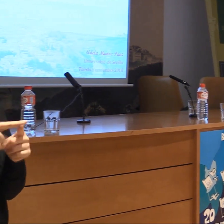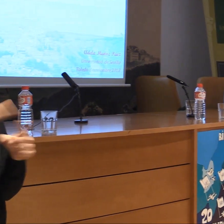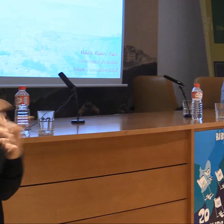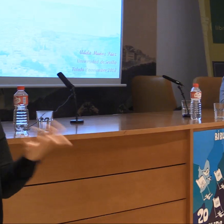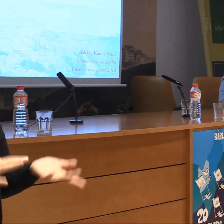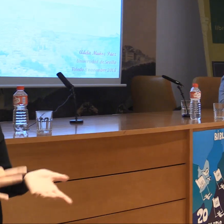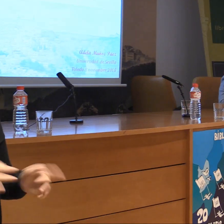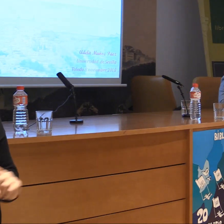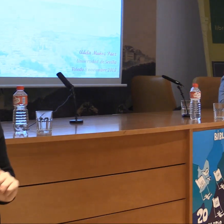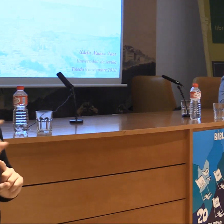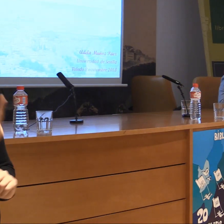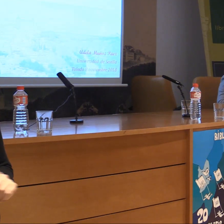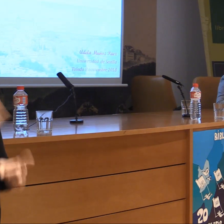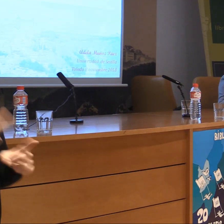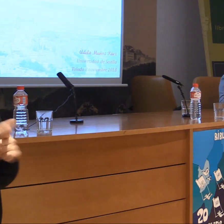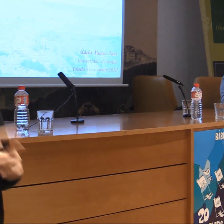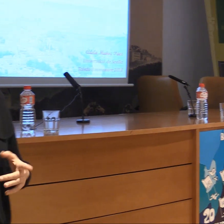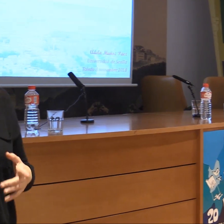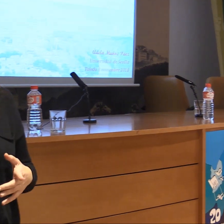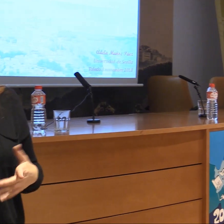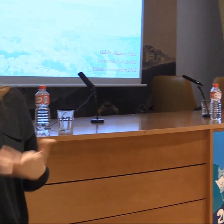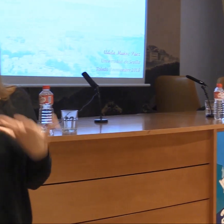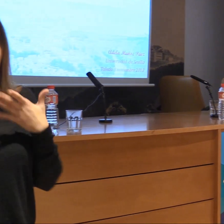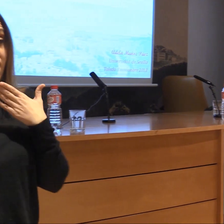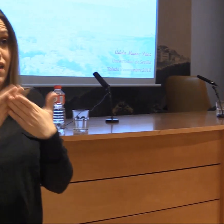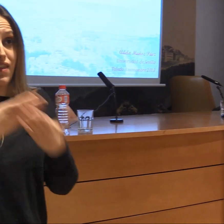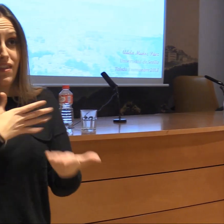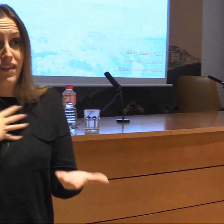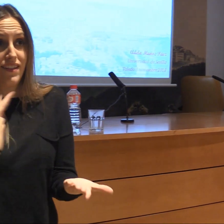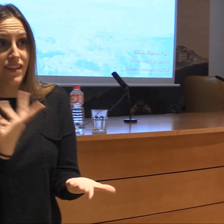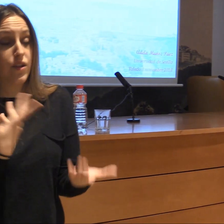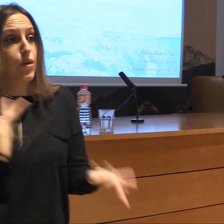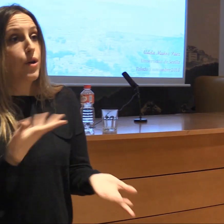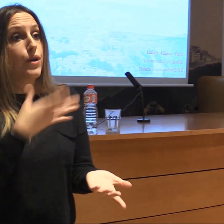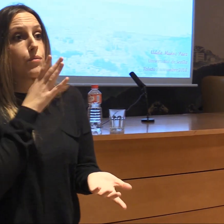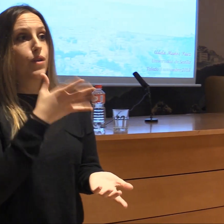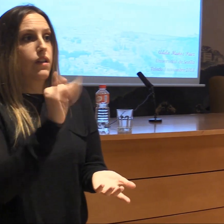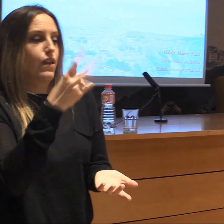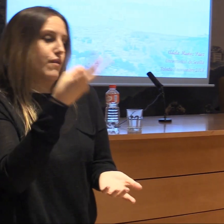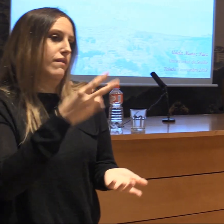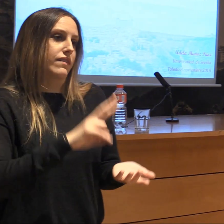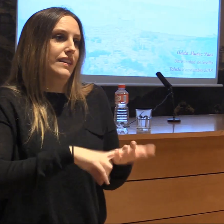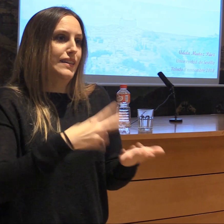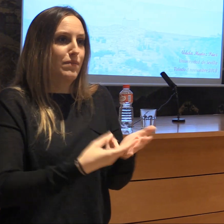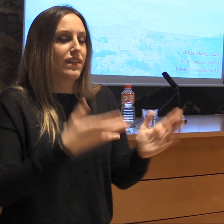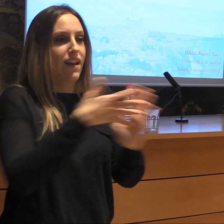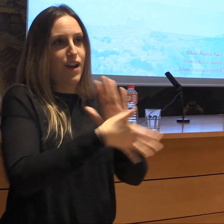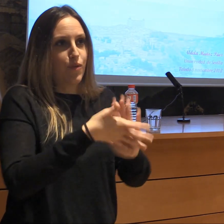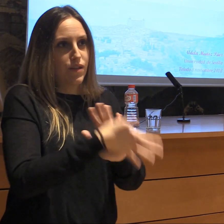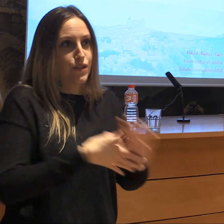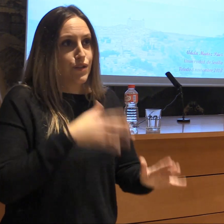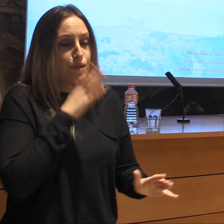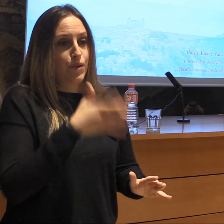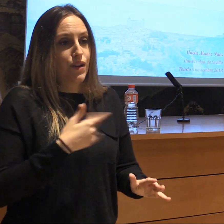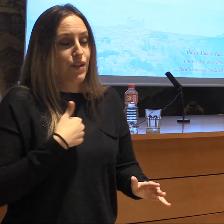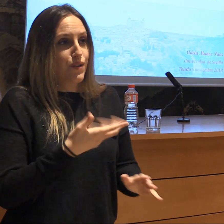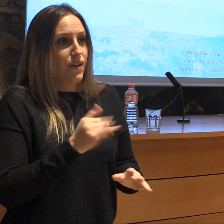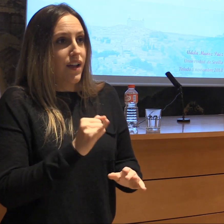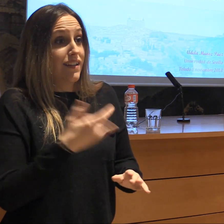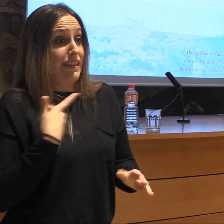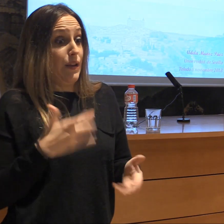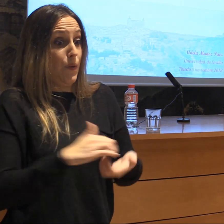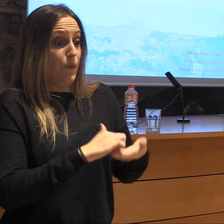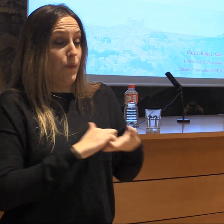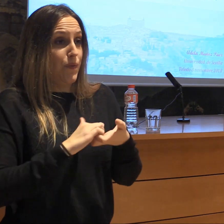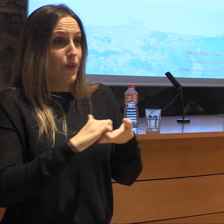las primeras cosas que querría agradecer es que haya una traducción en el lenguaje de signos, porque tengo un cuñado